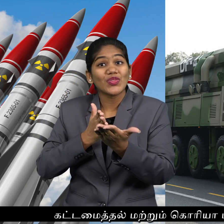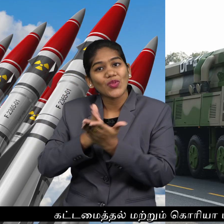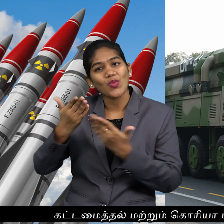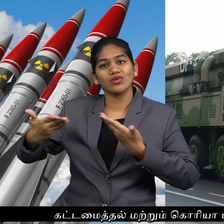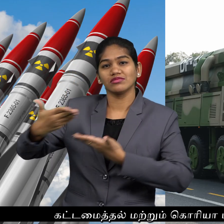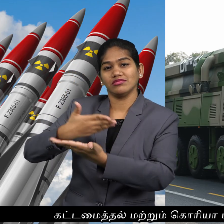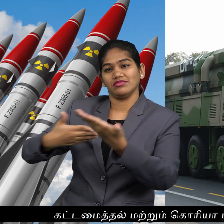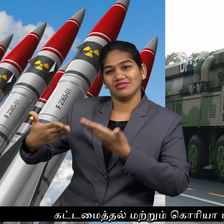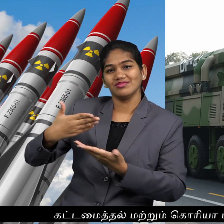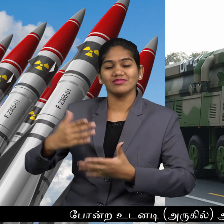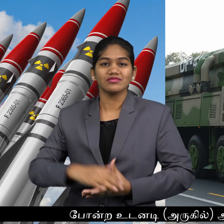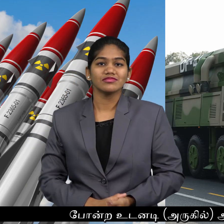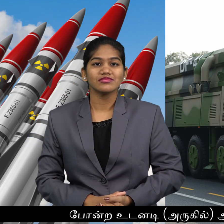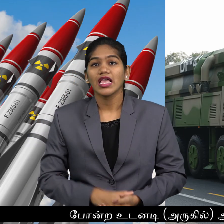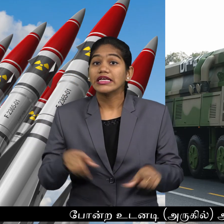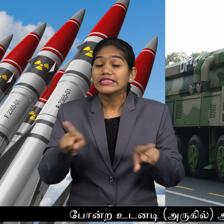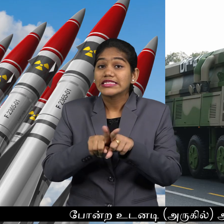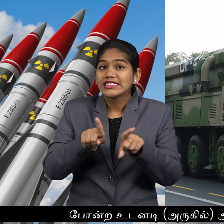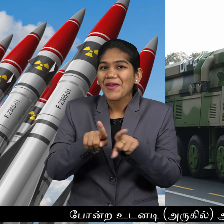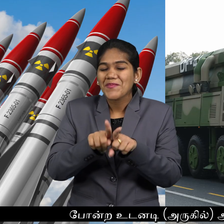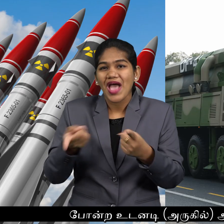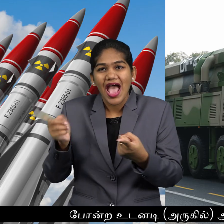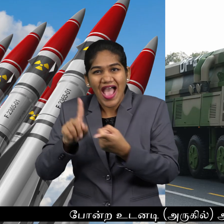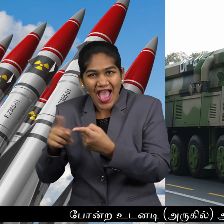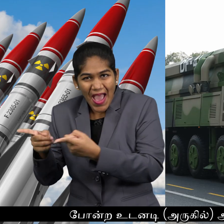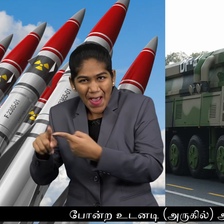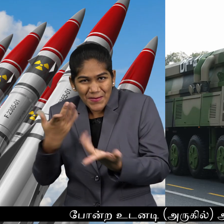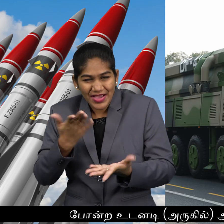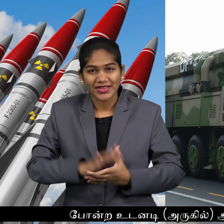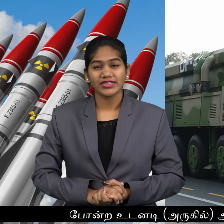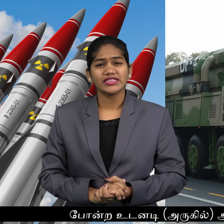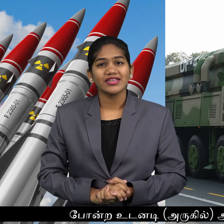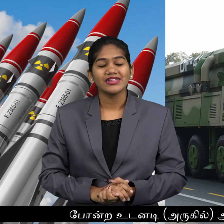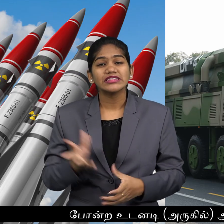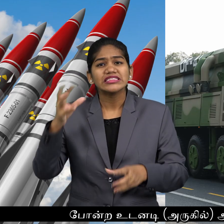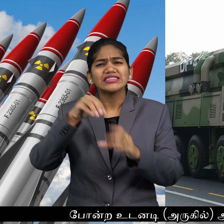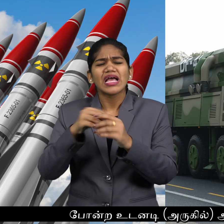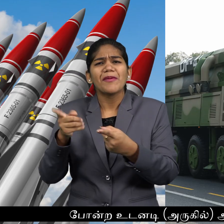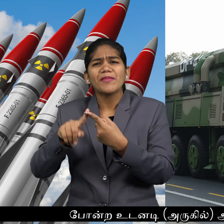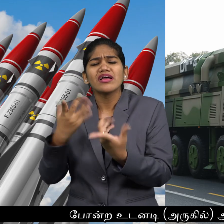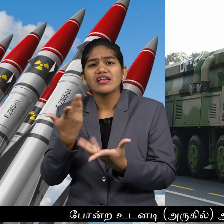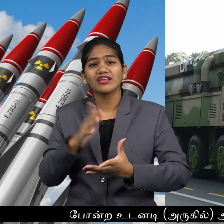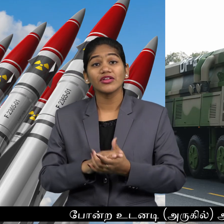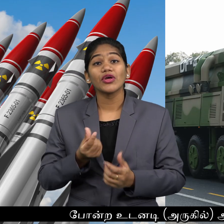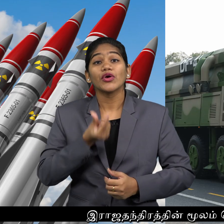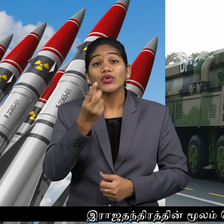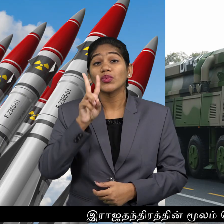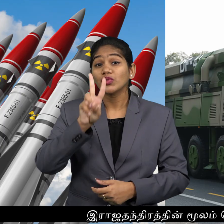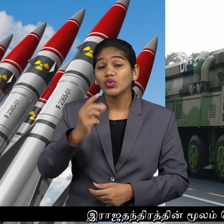மத்திய கிழக்கில் மோதல்கள் போன்ற உடனடி, அதாவது அருகில் அணுசக்தி யுத்தத்தின்